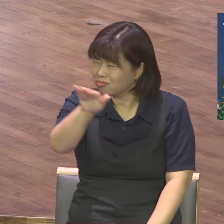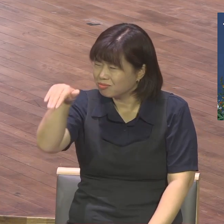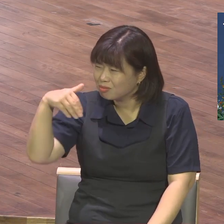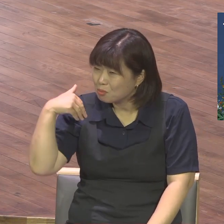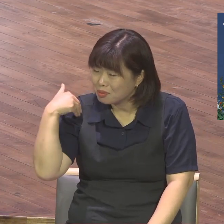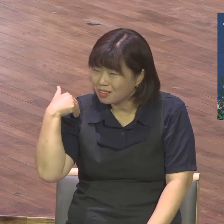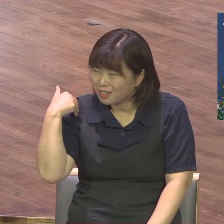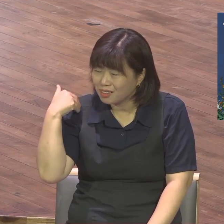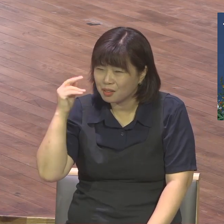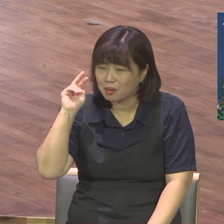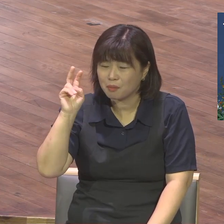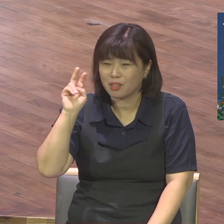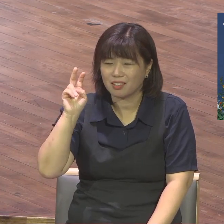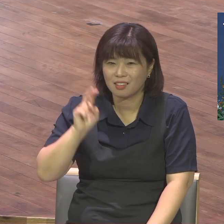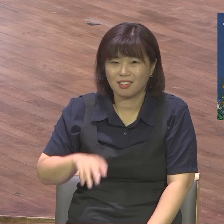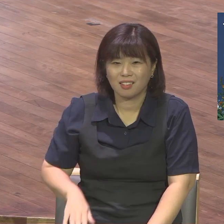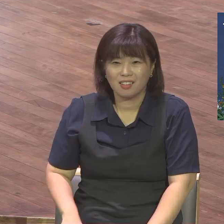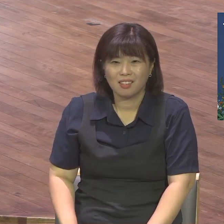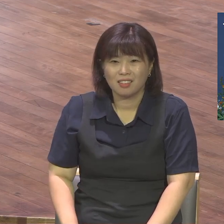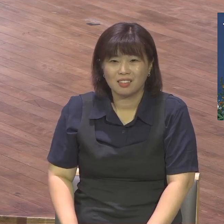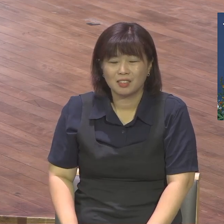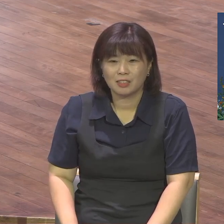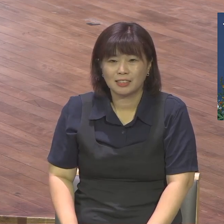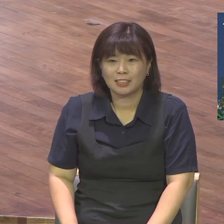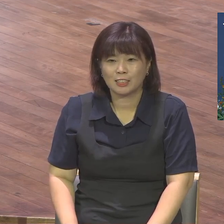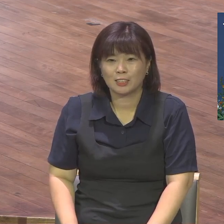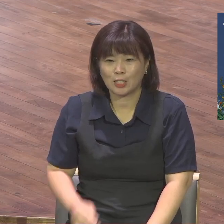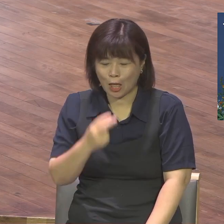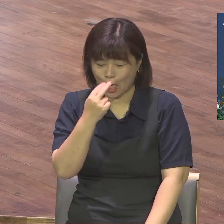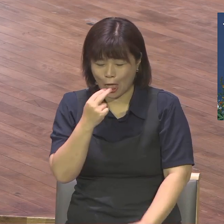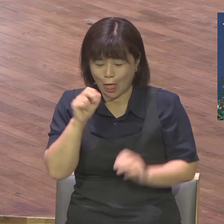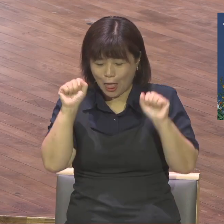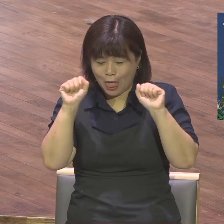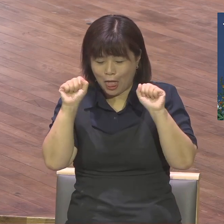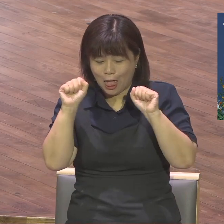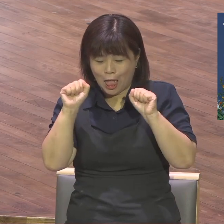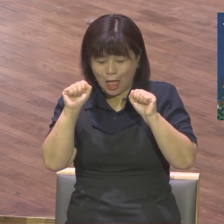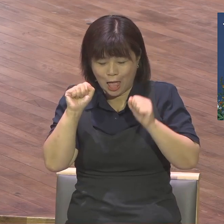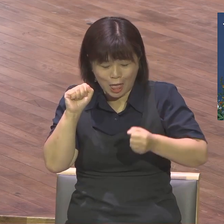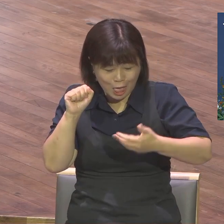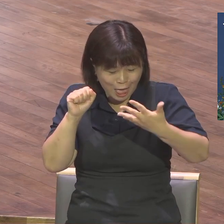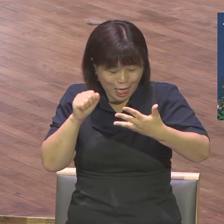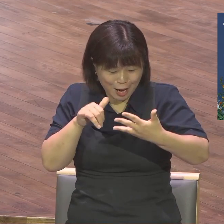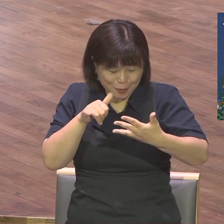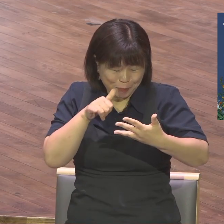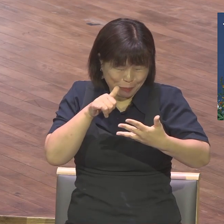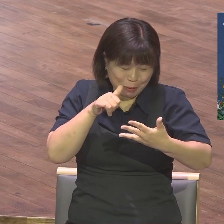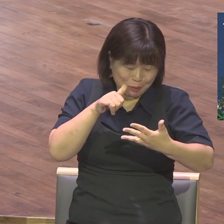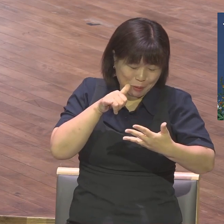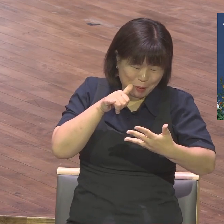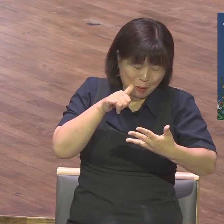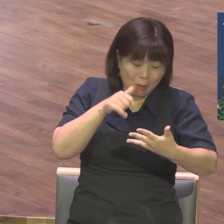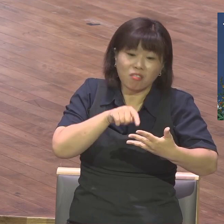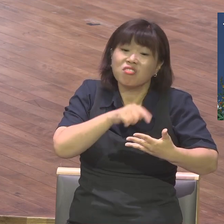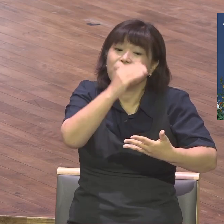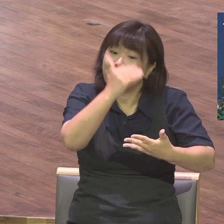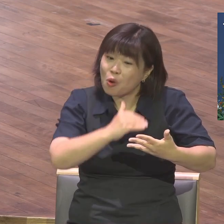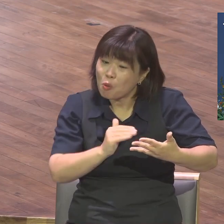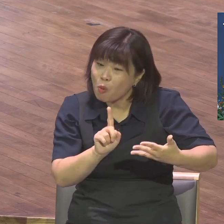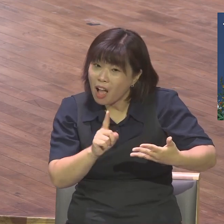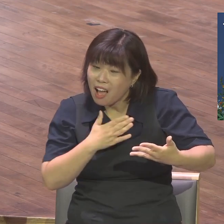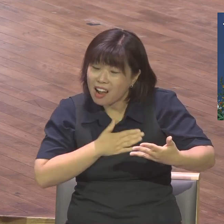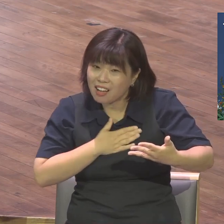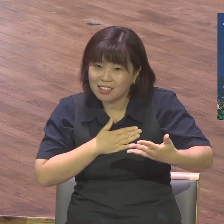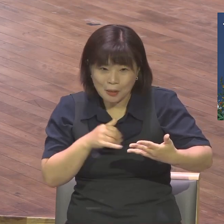그 애기들인데, 그 유치원 애들인데, 그 이제 학교 다닐 초등학생들, 어린 것들에게